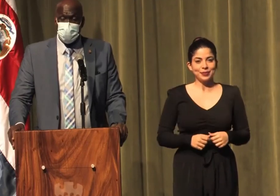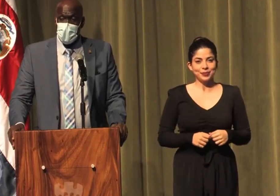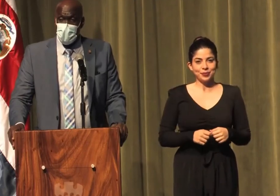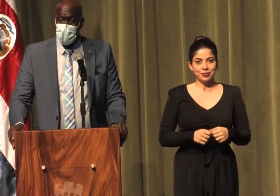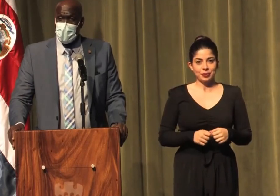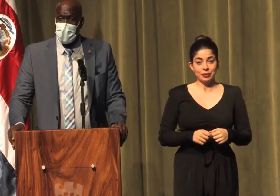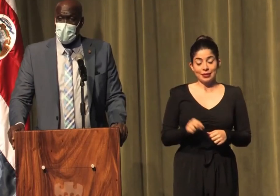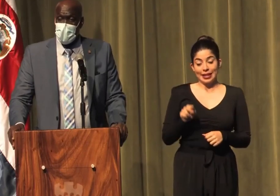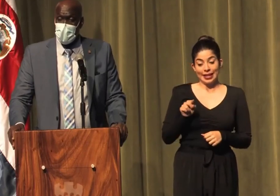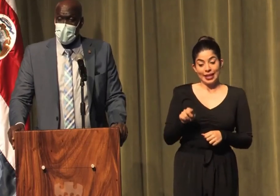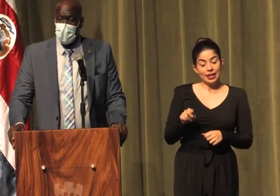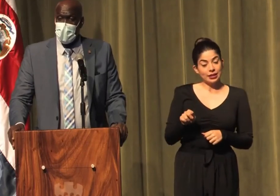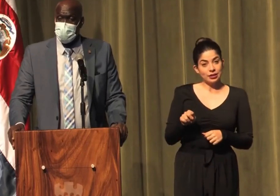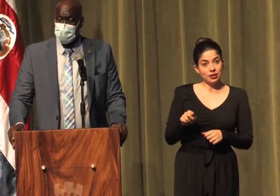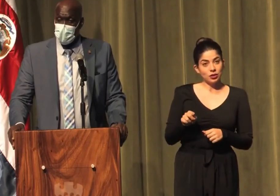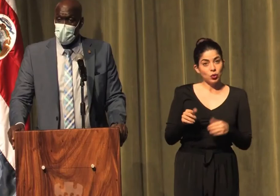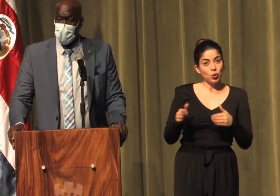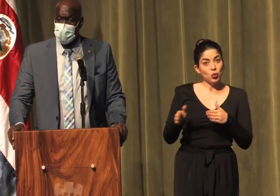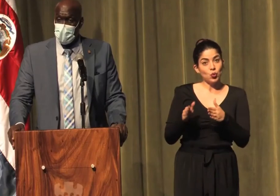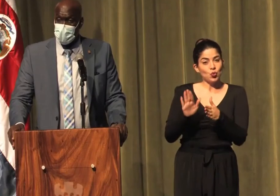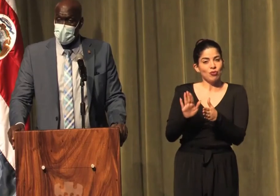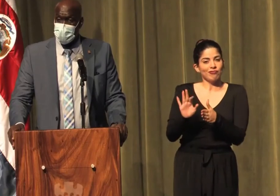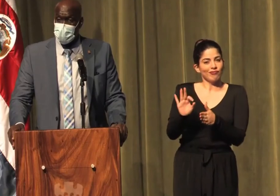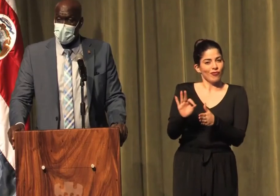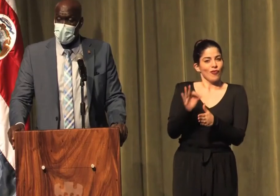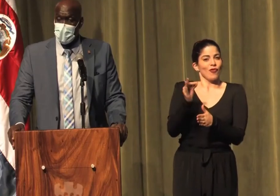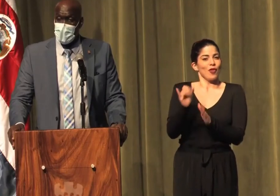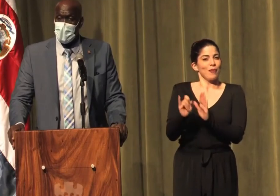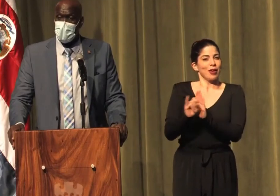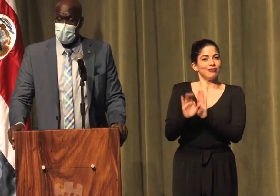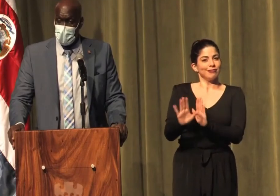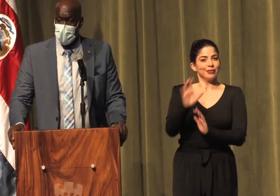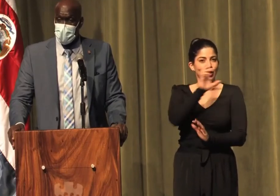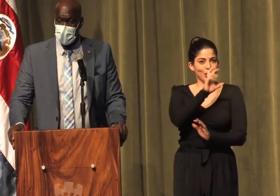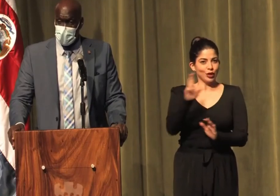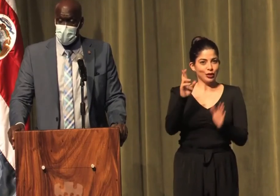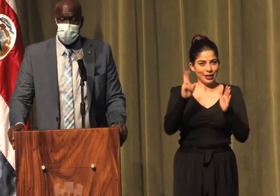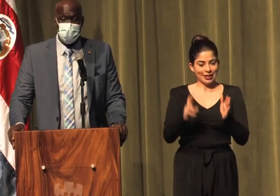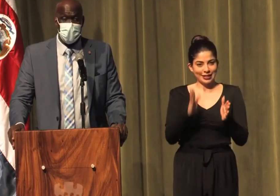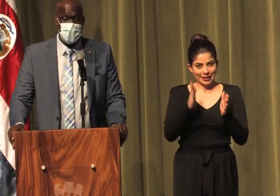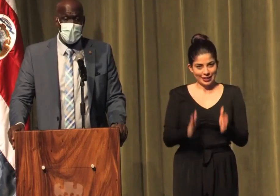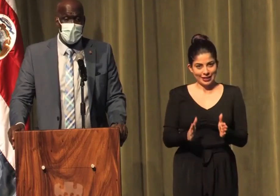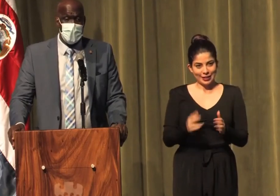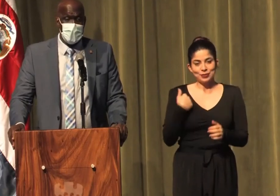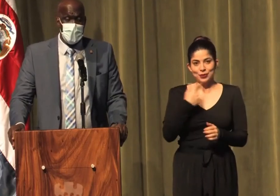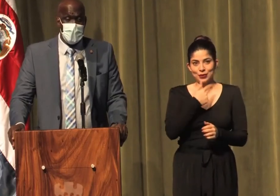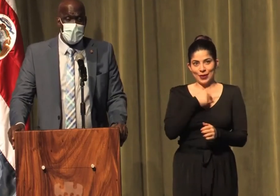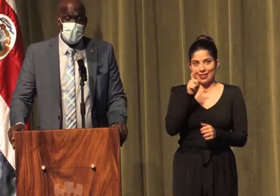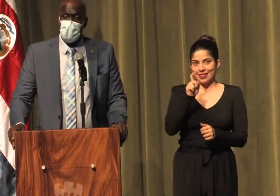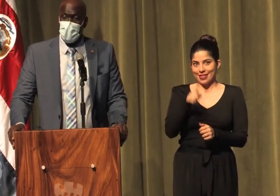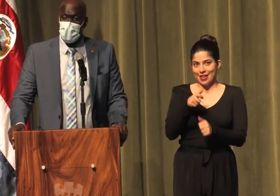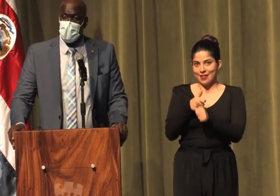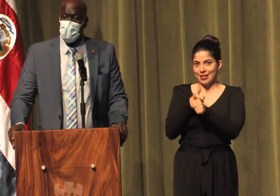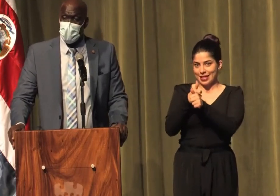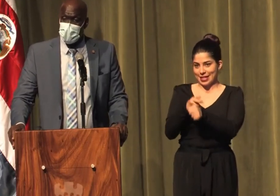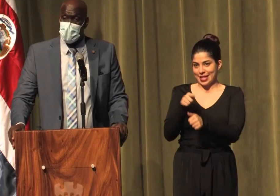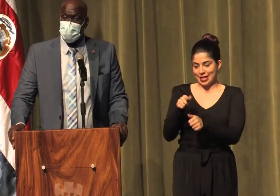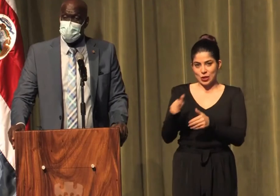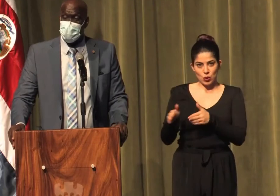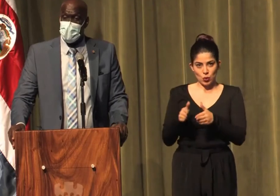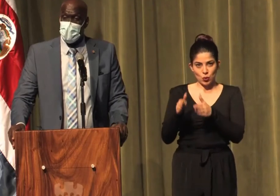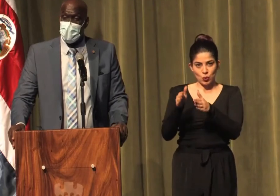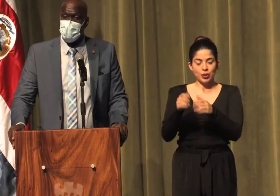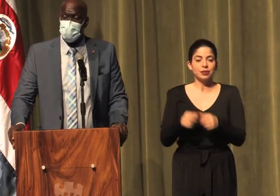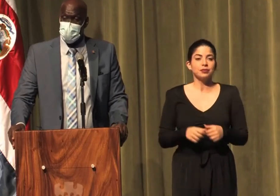que es la ruta al estilo costarricense que debemos seguir. Y durante